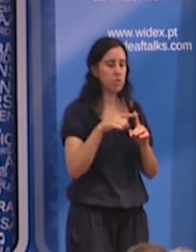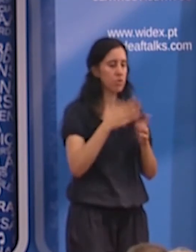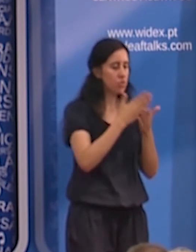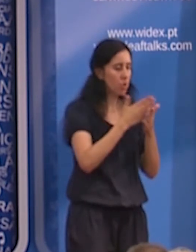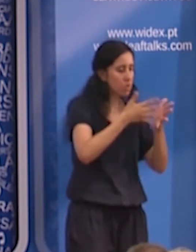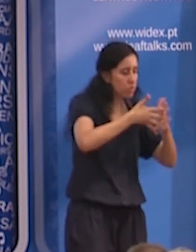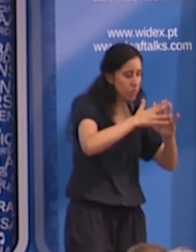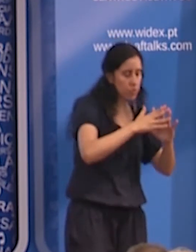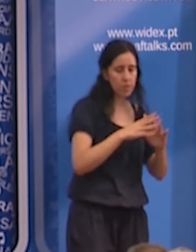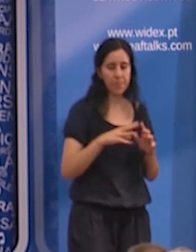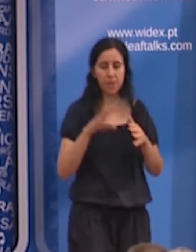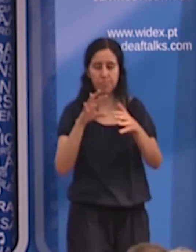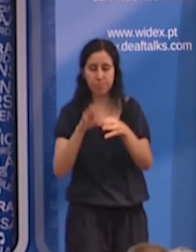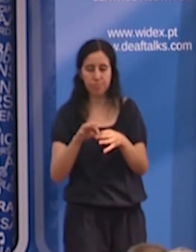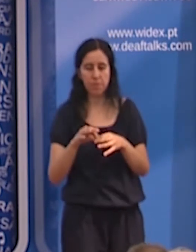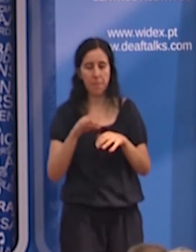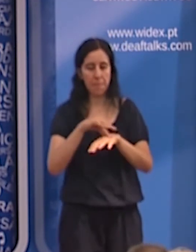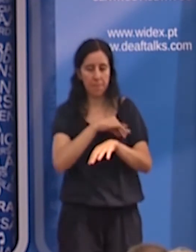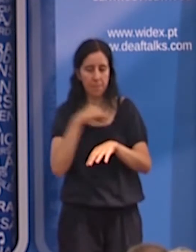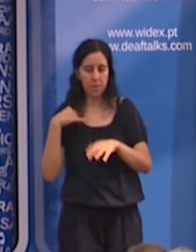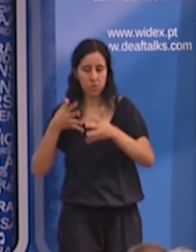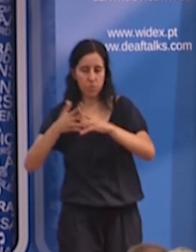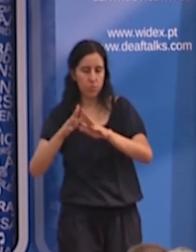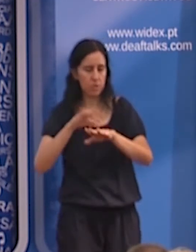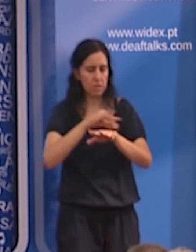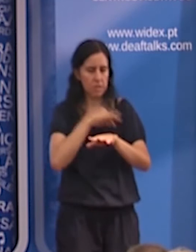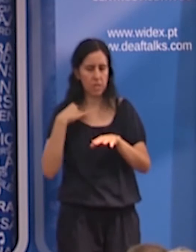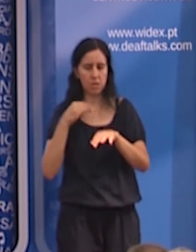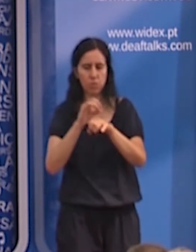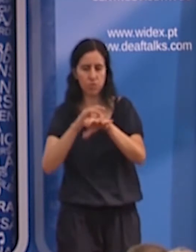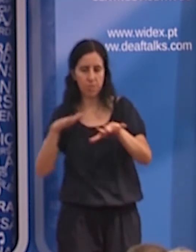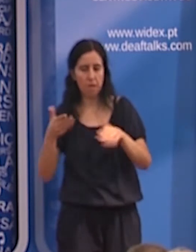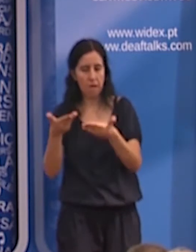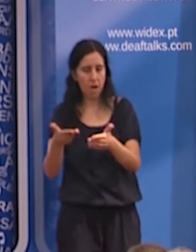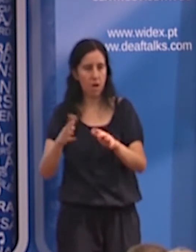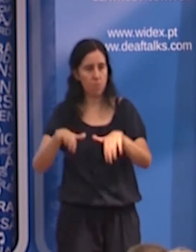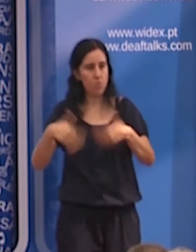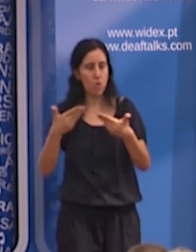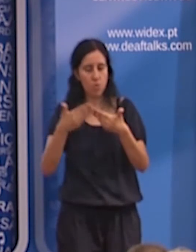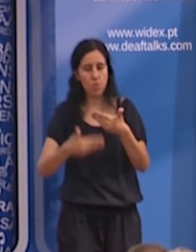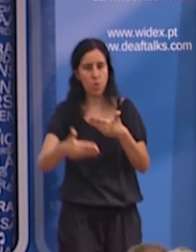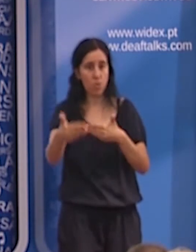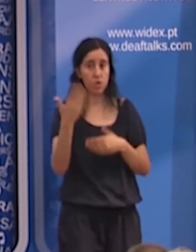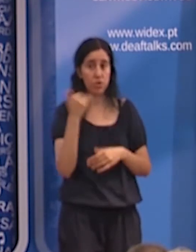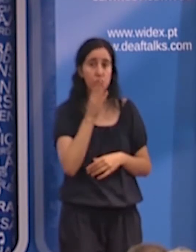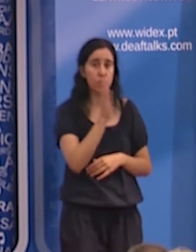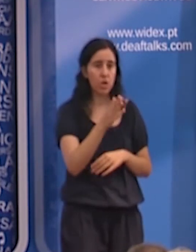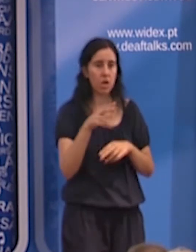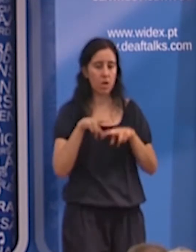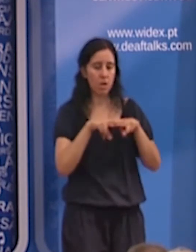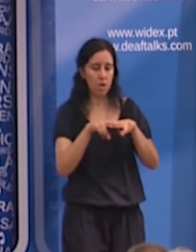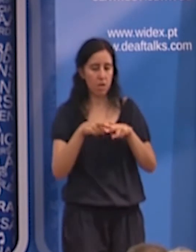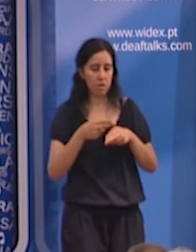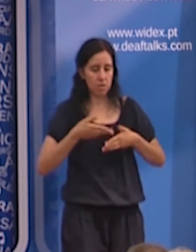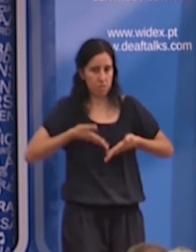escolares, quer do ponto de vista das estruturas médicas, a nível de clínicas e hospitais, com a possibilidade de implementação, como já foi falado, do rastreio